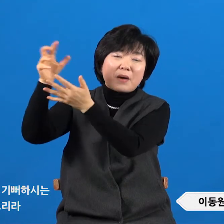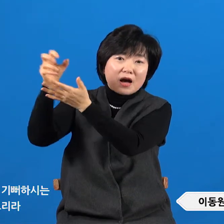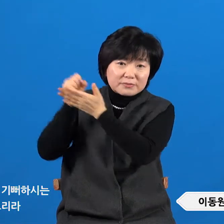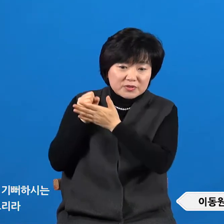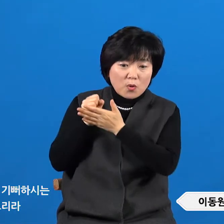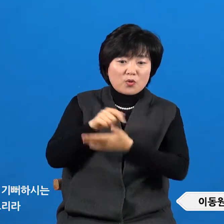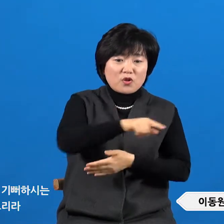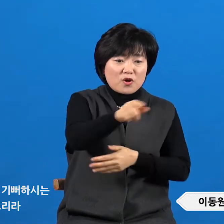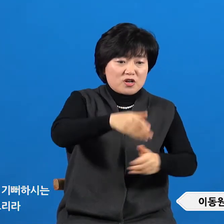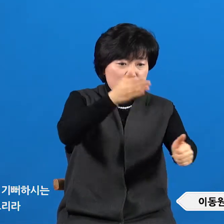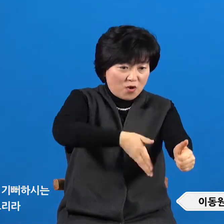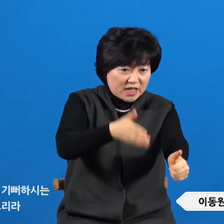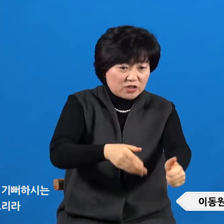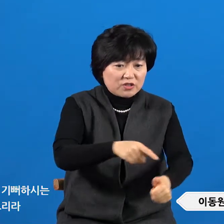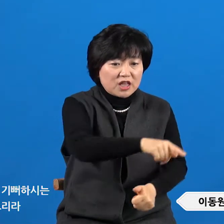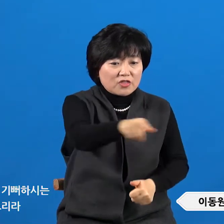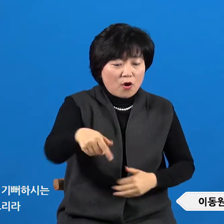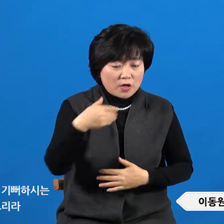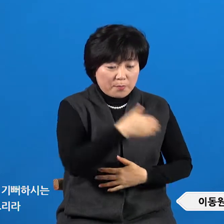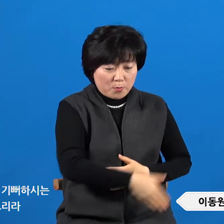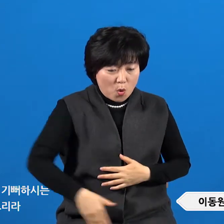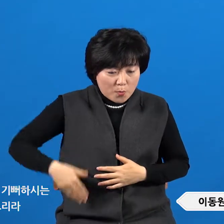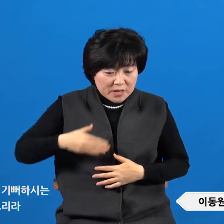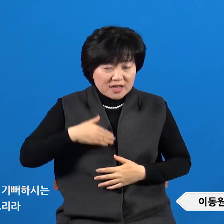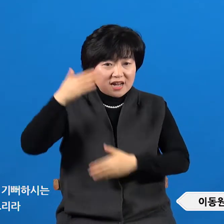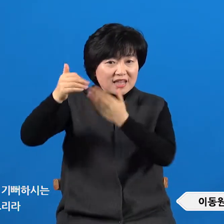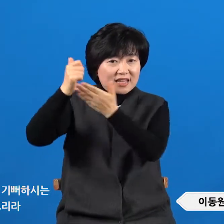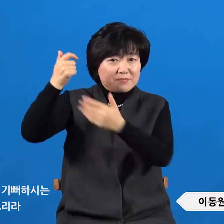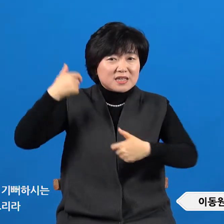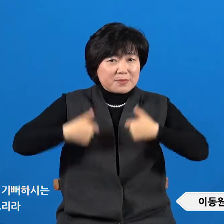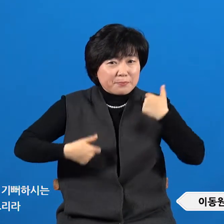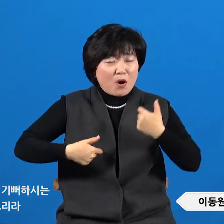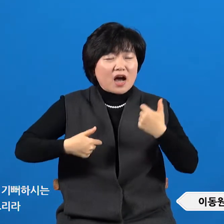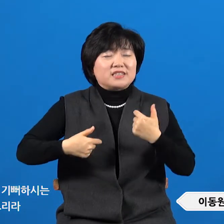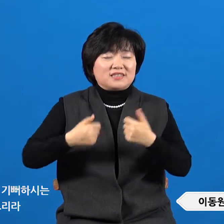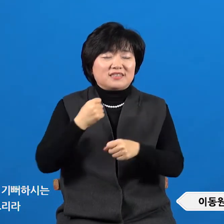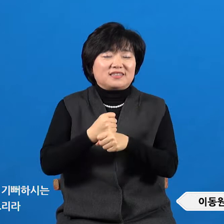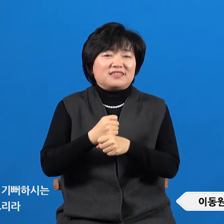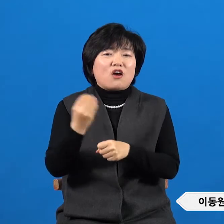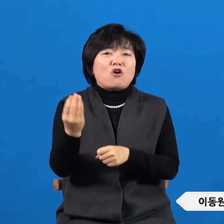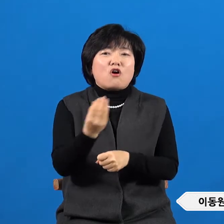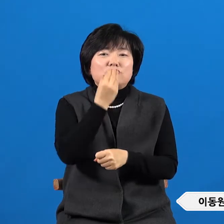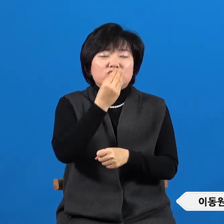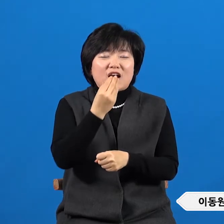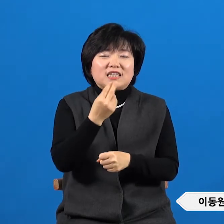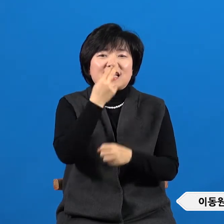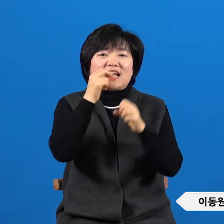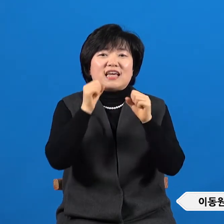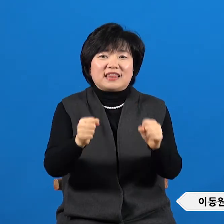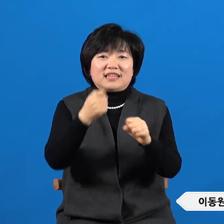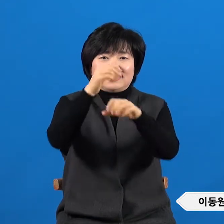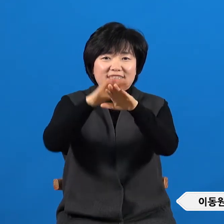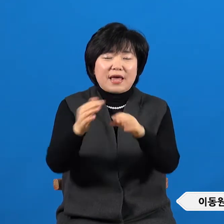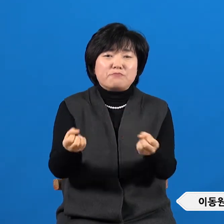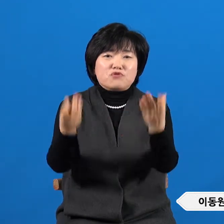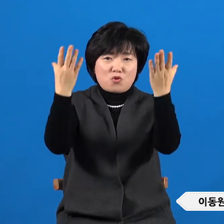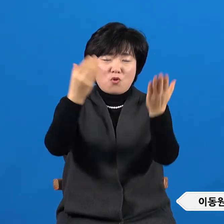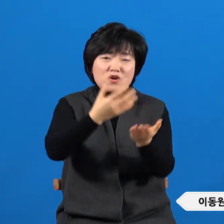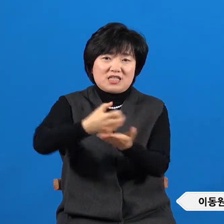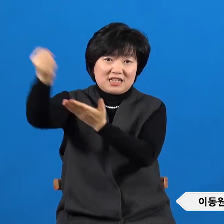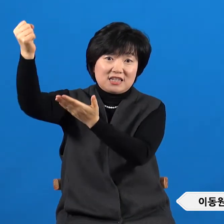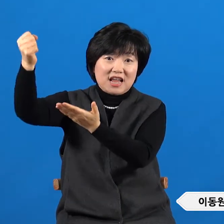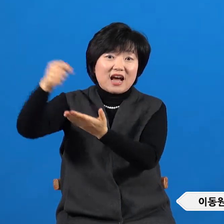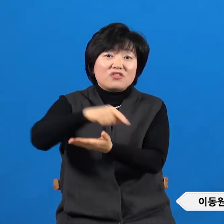너희를 권하노니 너희 몸을 하나님이 기뻐하시는 거룩한 산 제물로 드리라. 이는 너희가